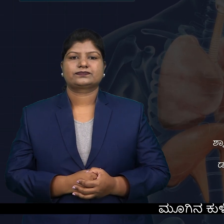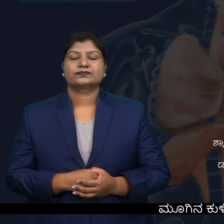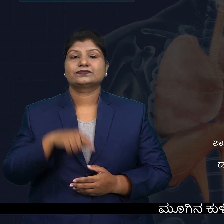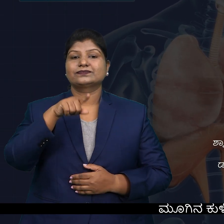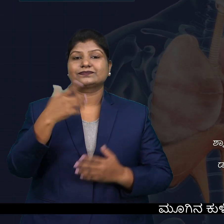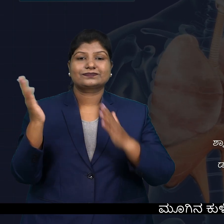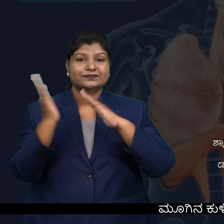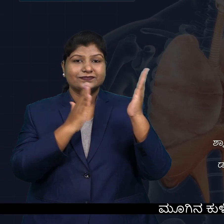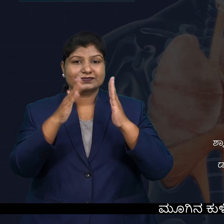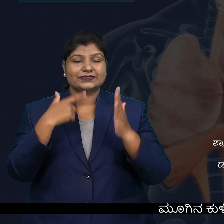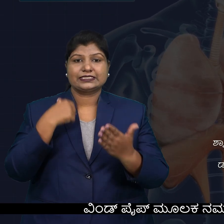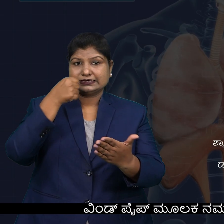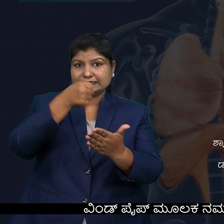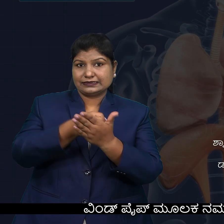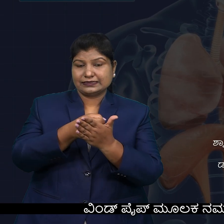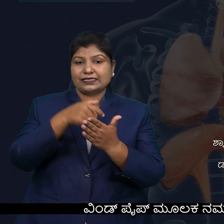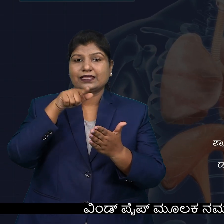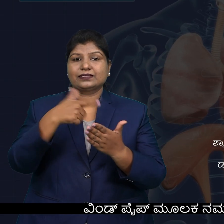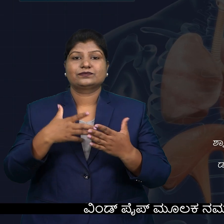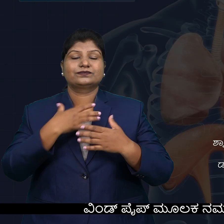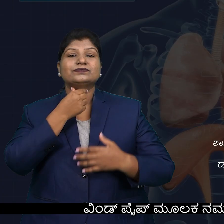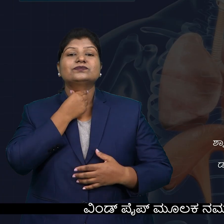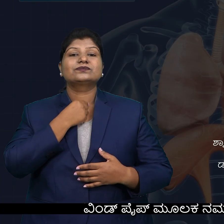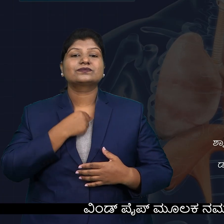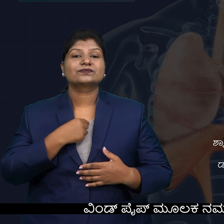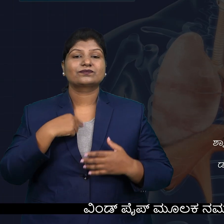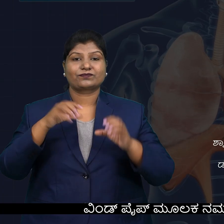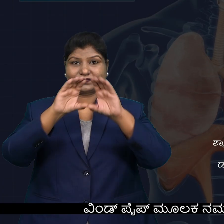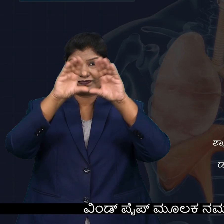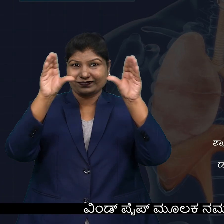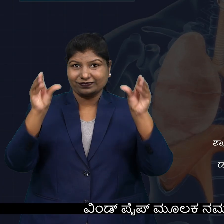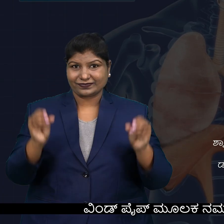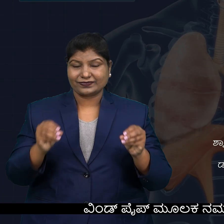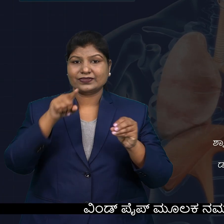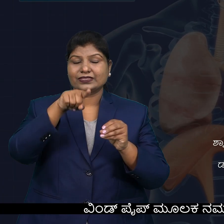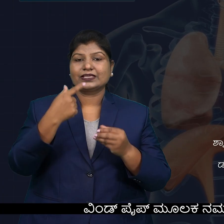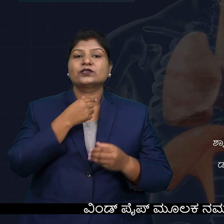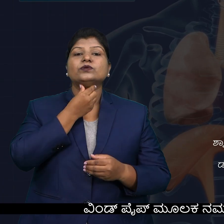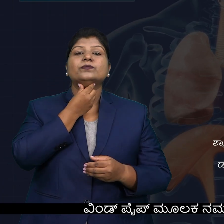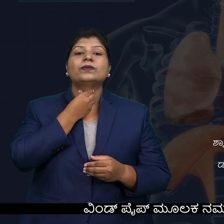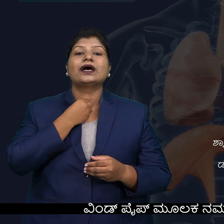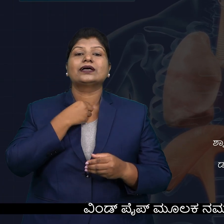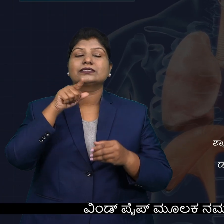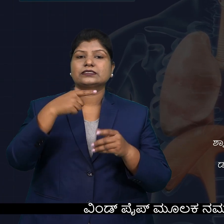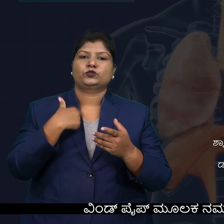ಮೂಗಿನ ಕುಳಿಯಿಂದ ಗಾಳಿಯು ವಿಂಡ್ ಪೈಪ್ ಮೂಲಕ ನಮ್ಮ ಶ್ವಾಸಕೋಶವನ್ನು ತಲುಪುತ್ತದೆ.